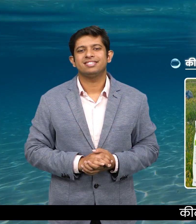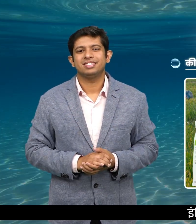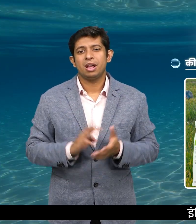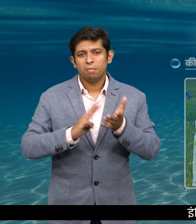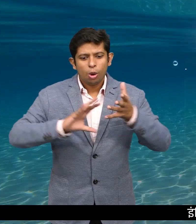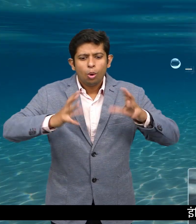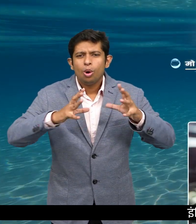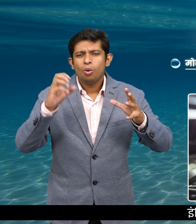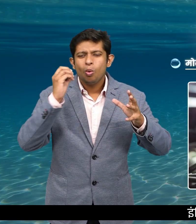इंजिन तेल,